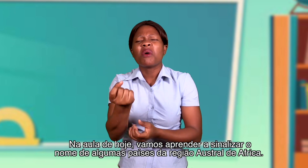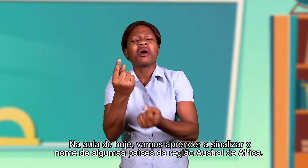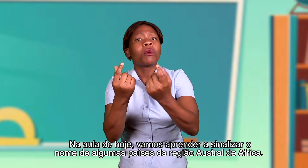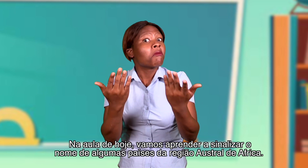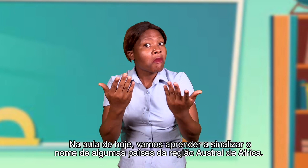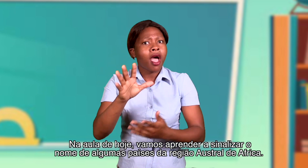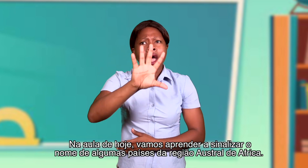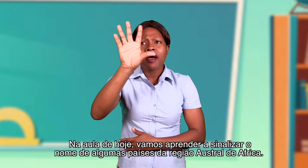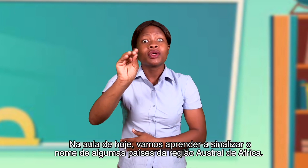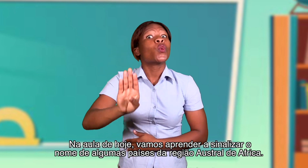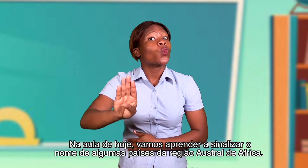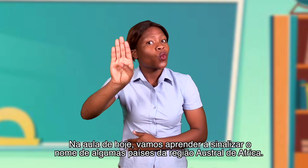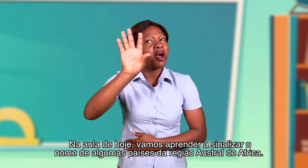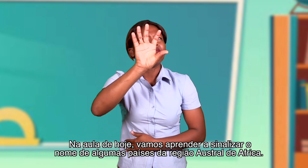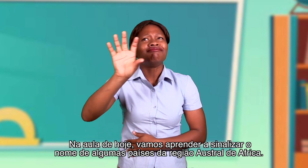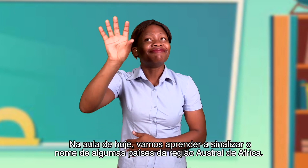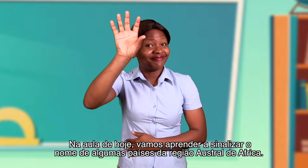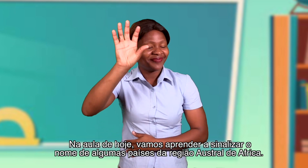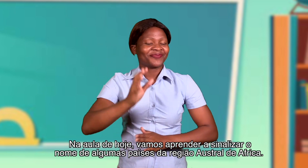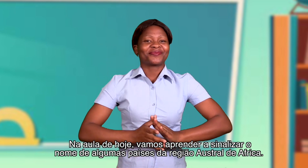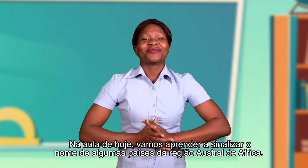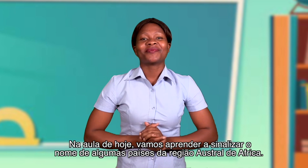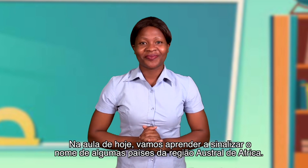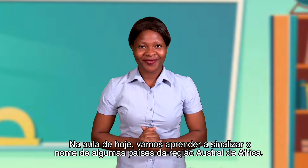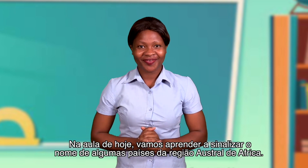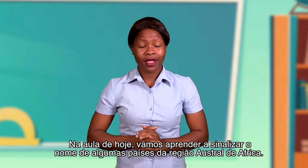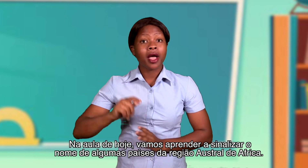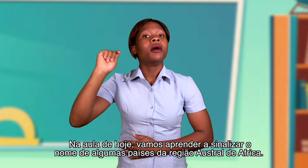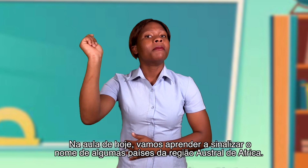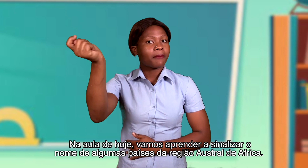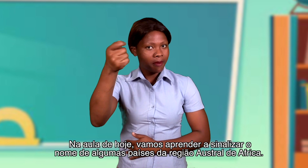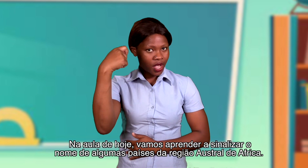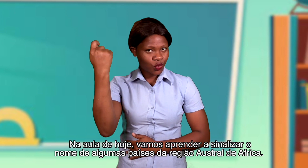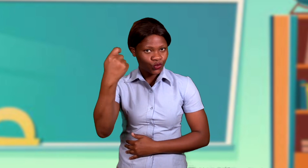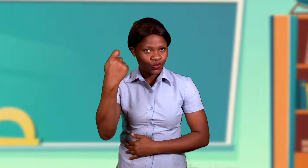a sinalizar o nome de alguns países da região austral de África: